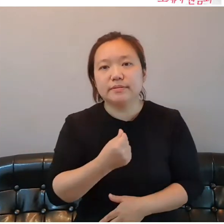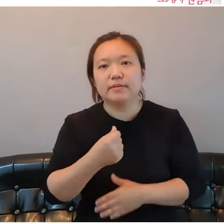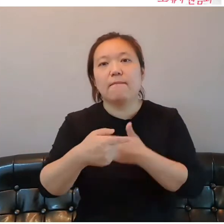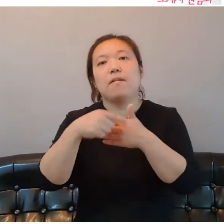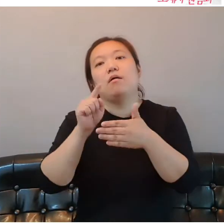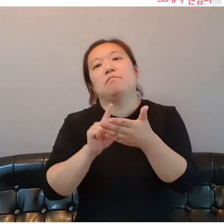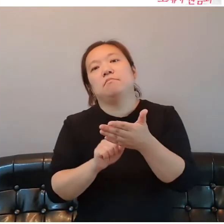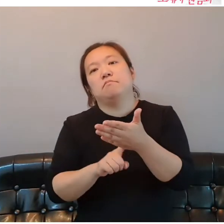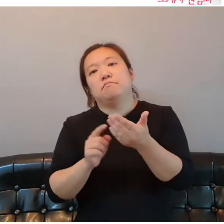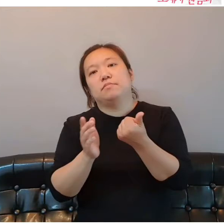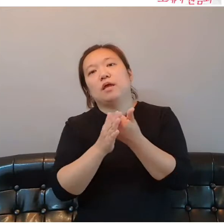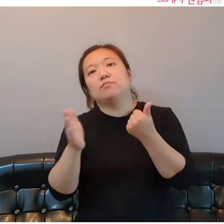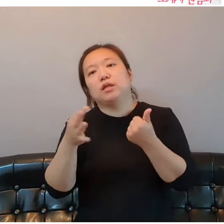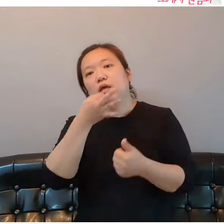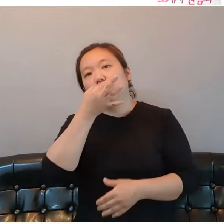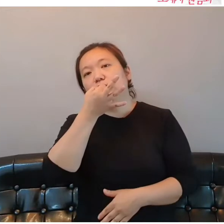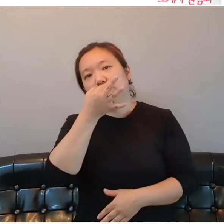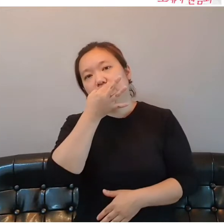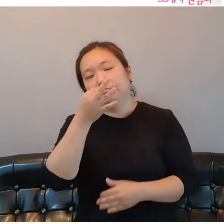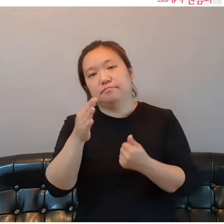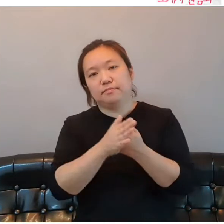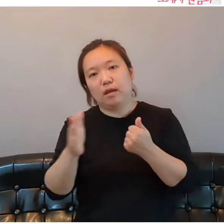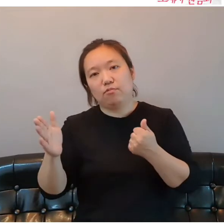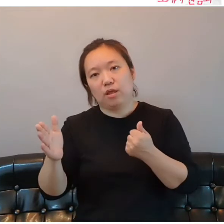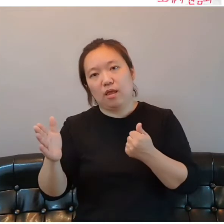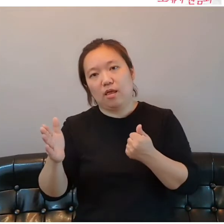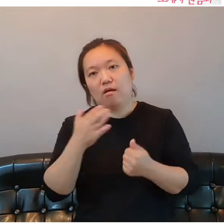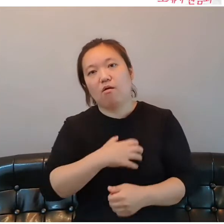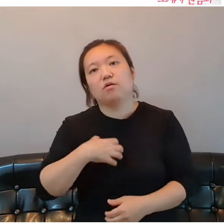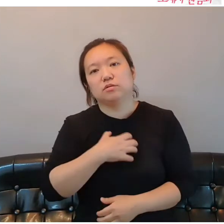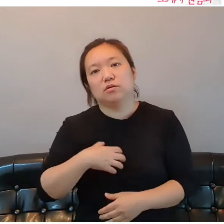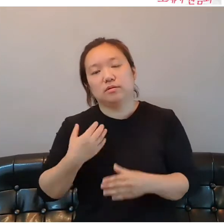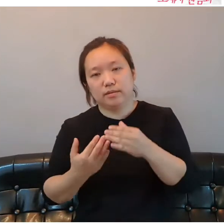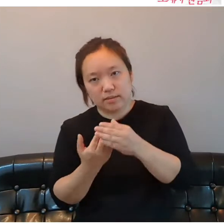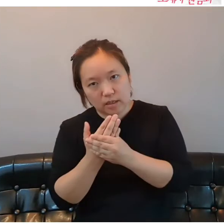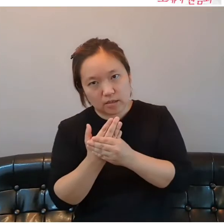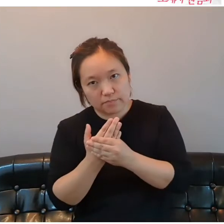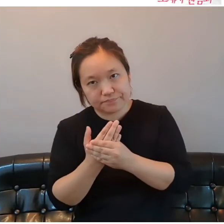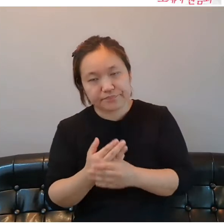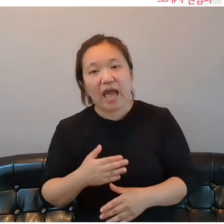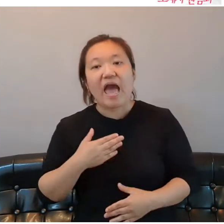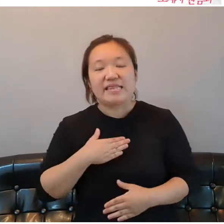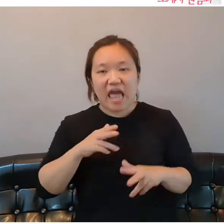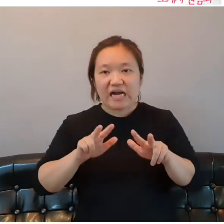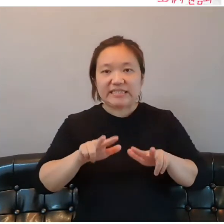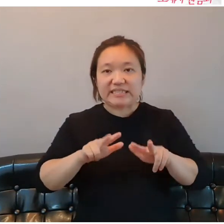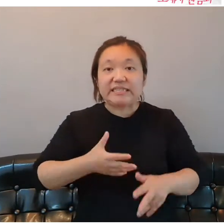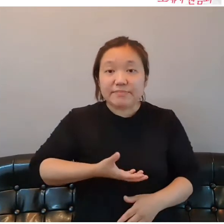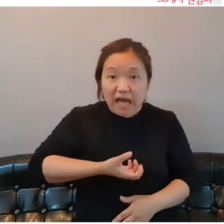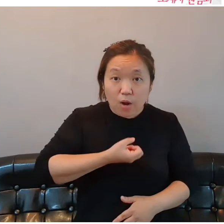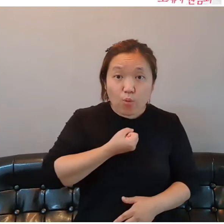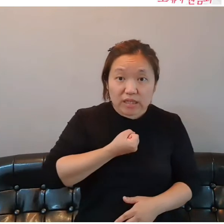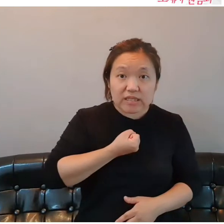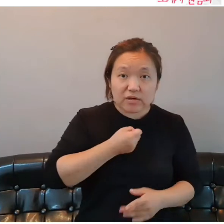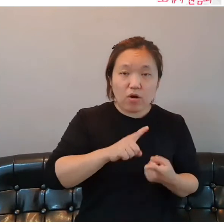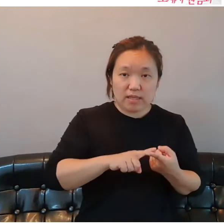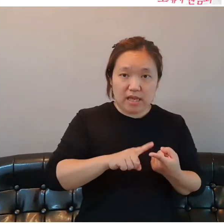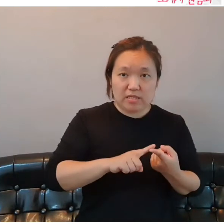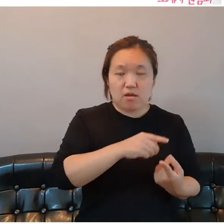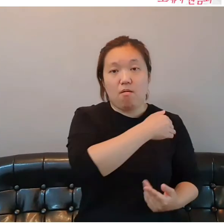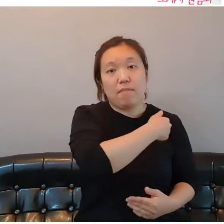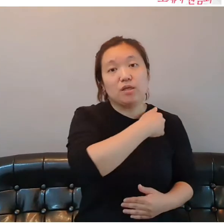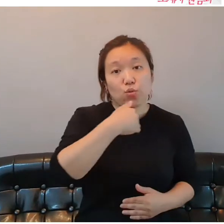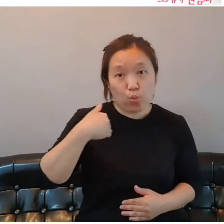됩니다. 무엇을 이루었는지 무엇을 받았든지 자기가 받은 것을 모르는 게